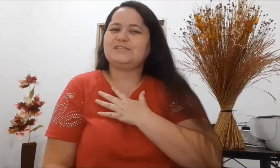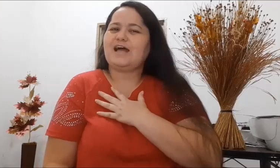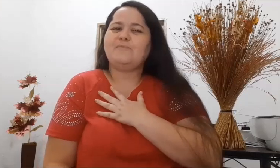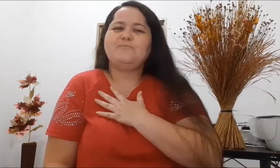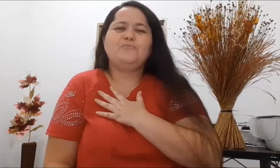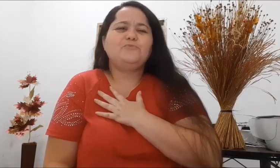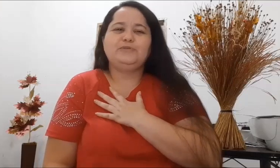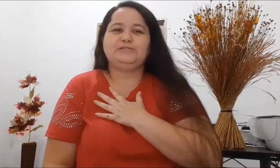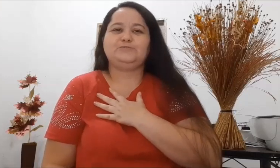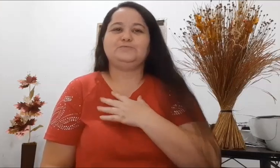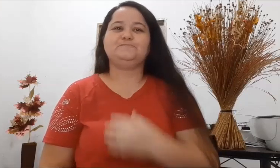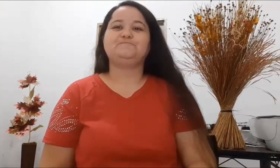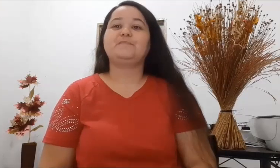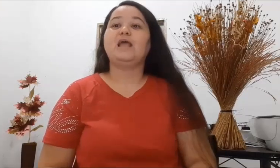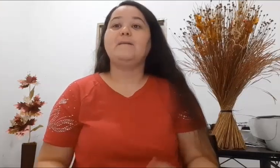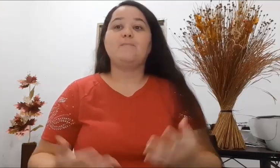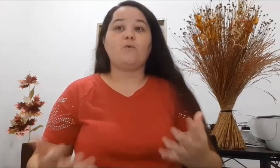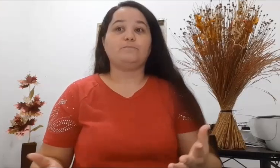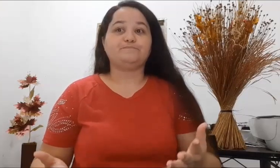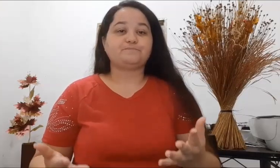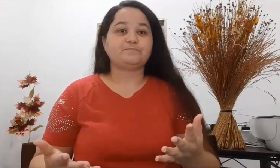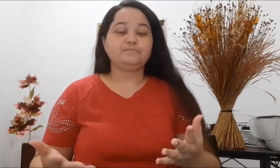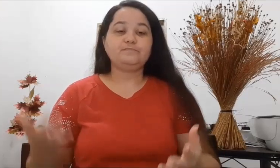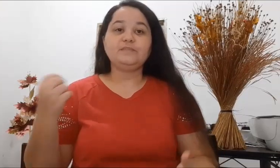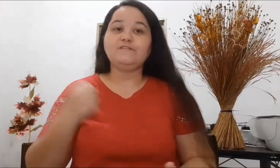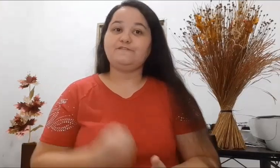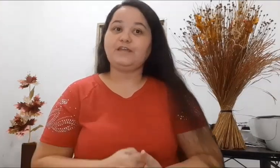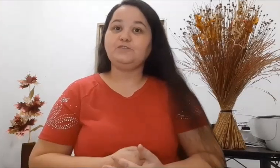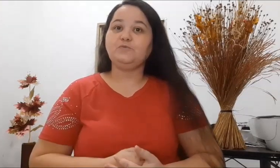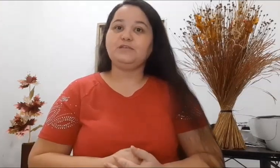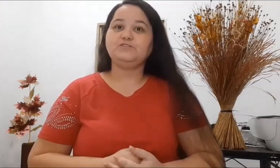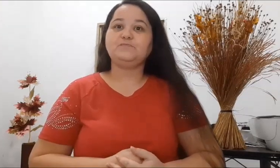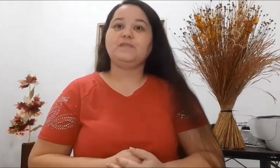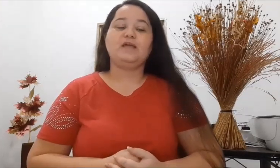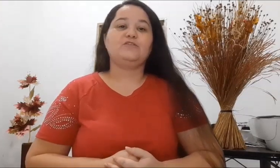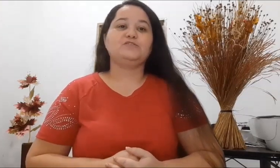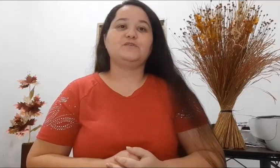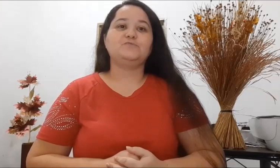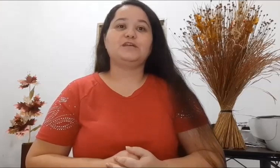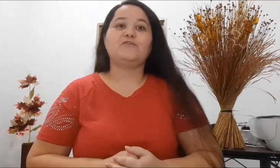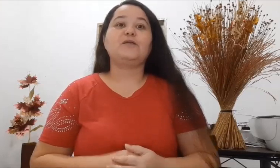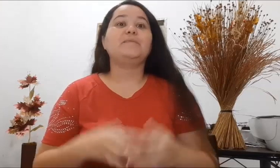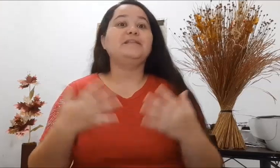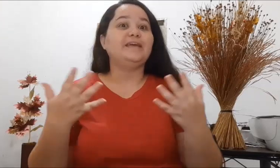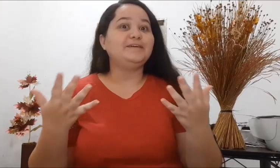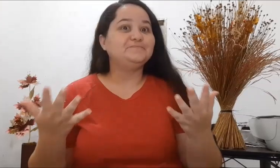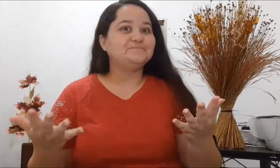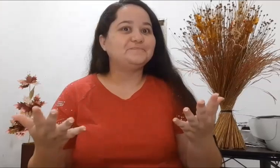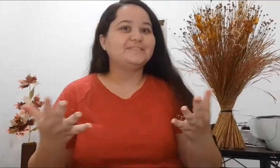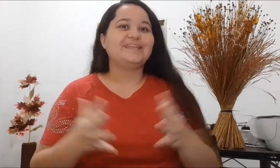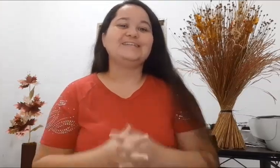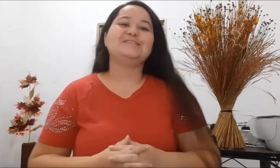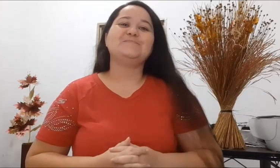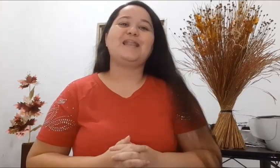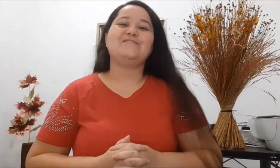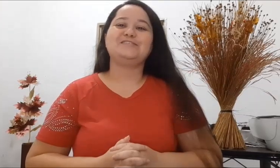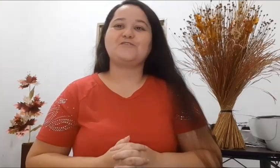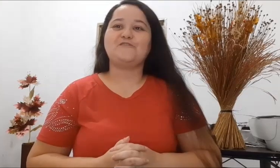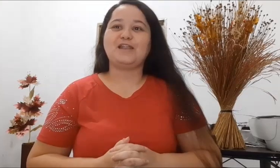Gostar muito. Bom, feito isso, nós vamos agora aprender, né, essas palavras que eu falei